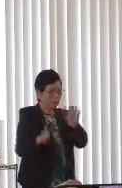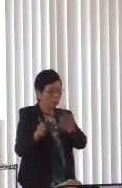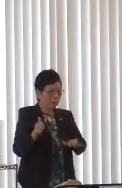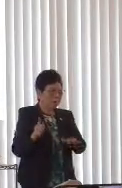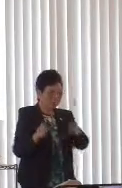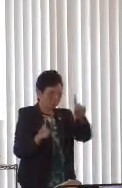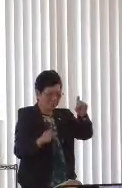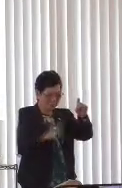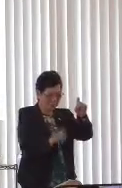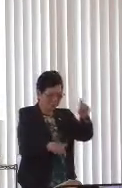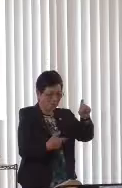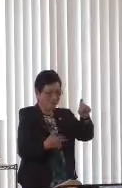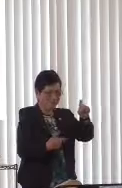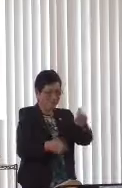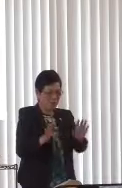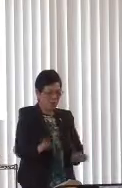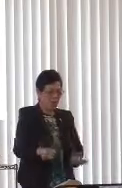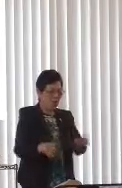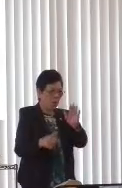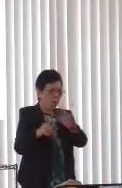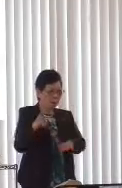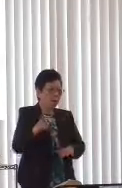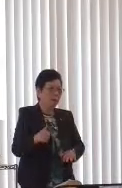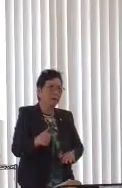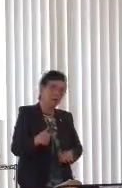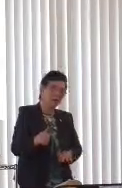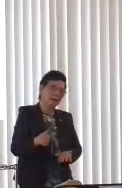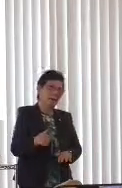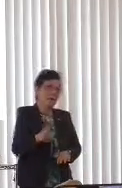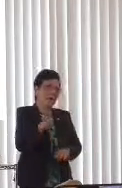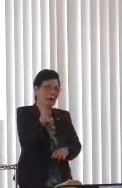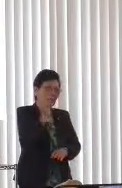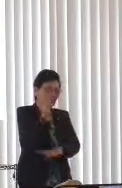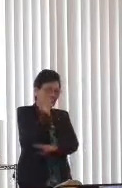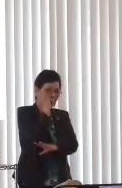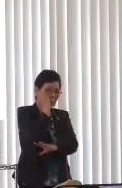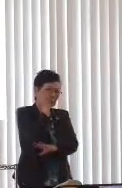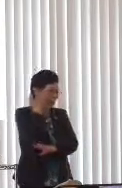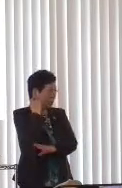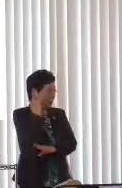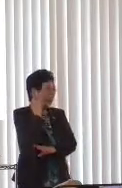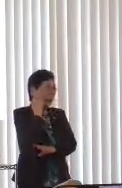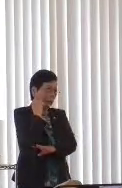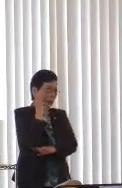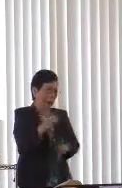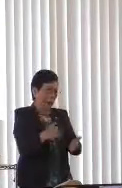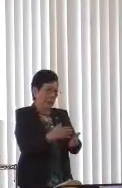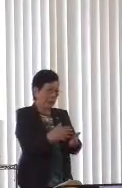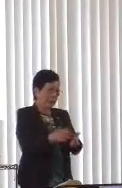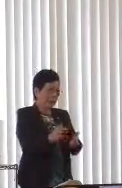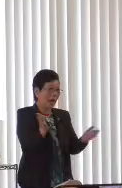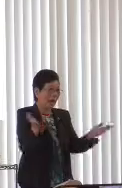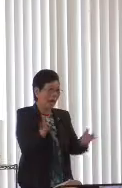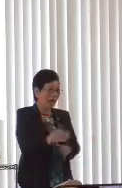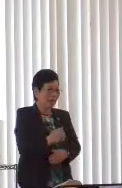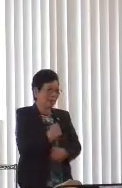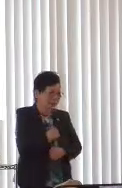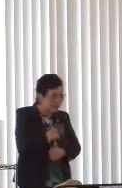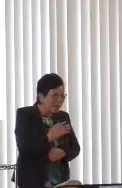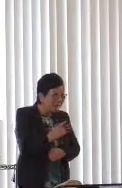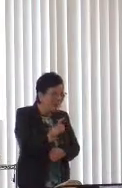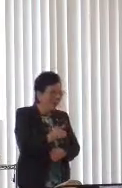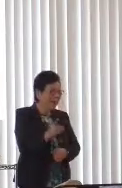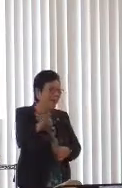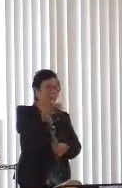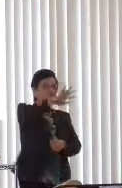ましたが、すっかり忘れて空っぽのままでしたということがないようにですね、備えておきたいと思います。お祈りいたしましょう。天